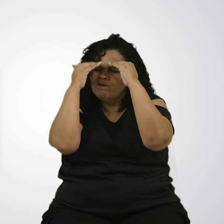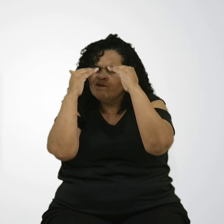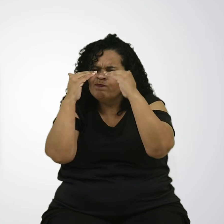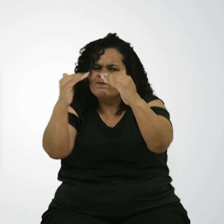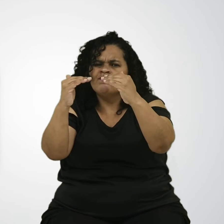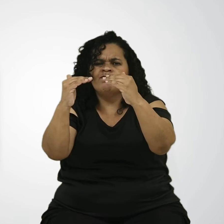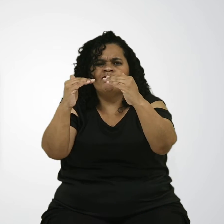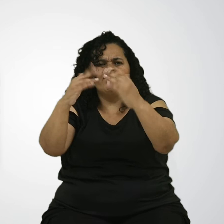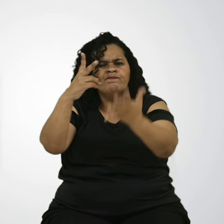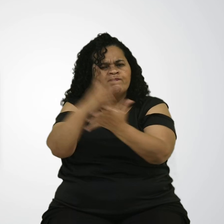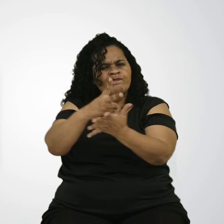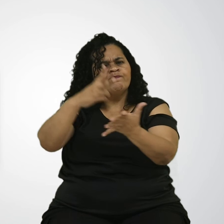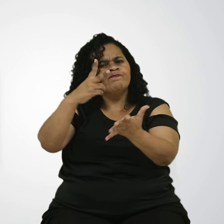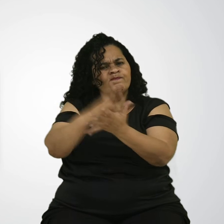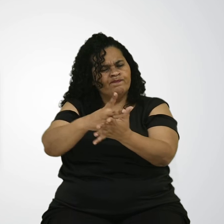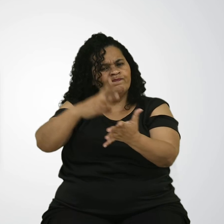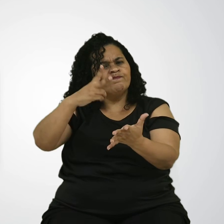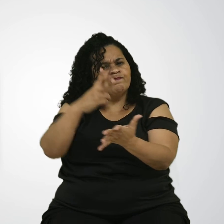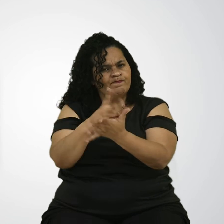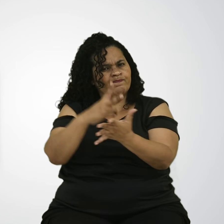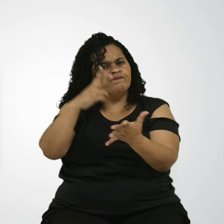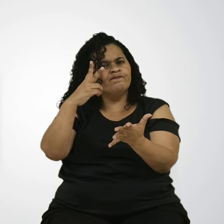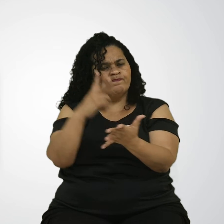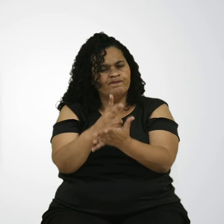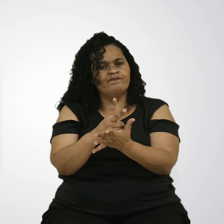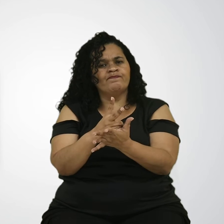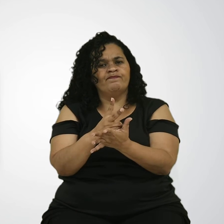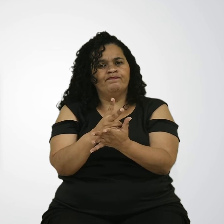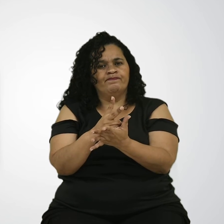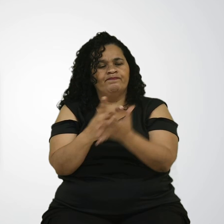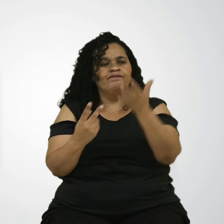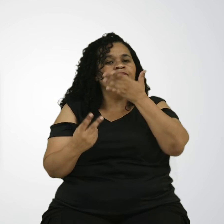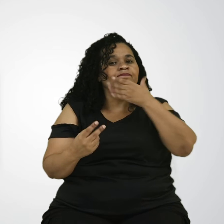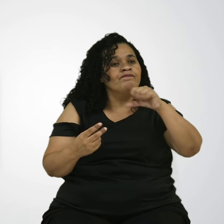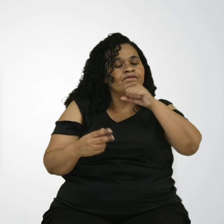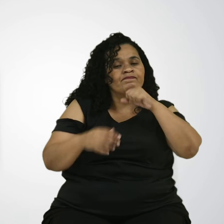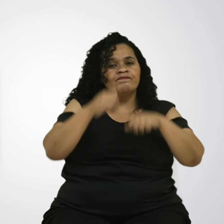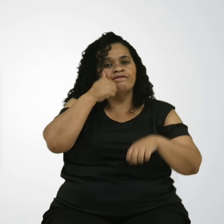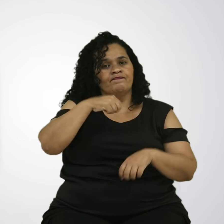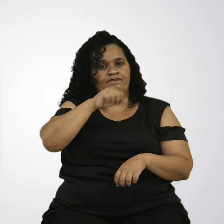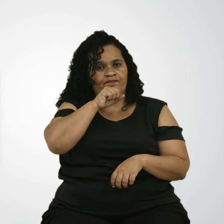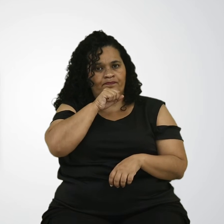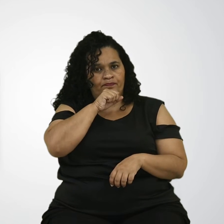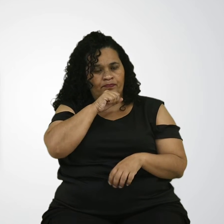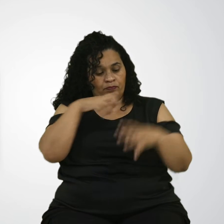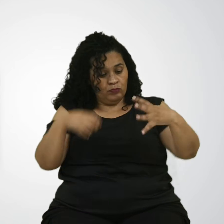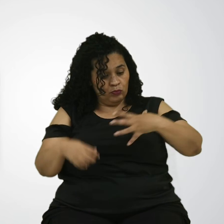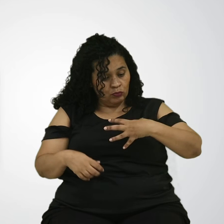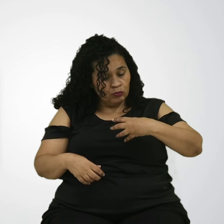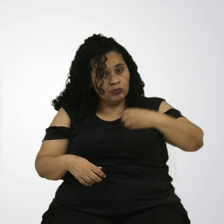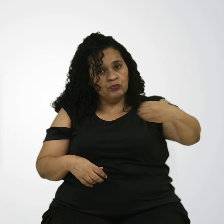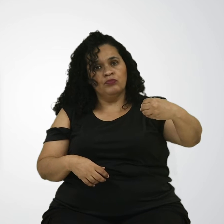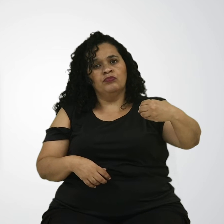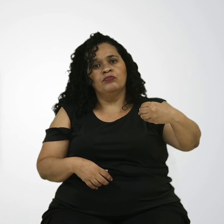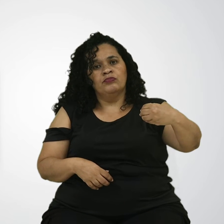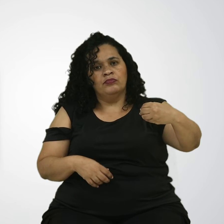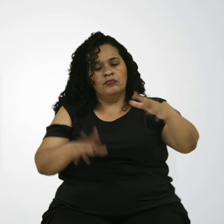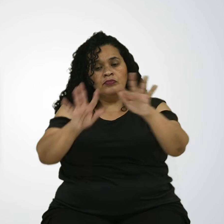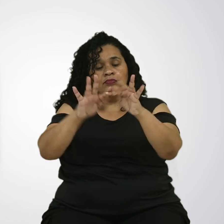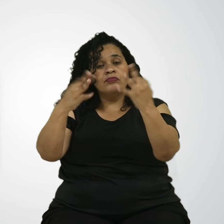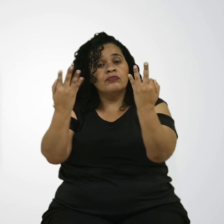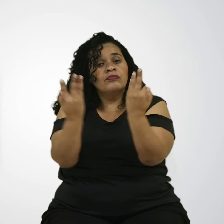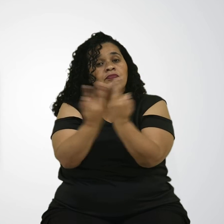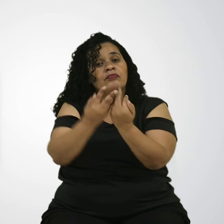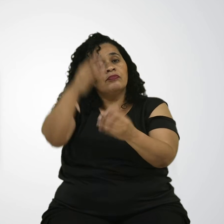incondicional, atemporal. Então, qual é a postura dos filhos nessa família, nesse